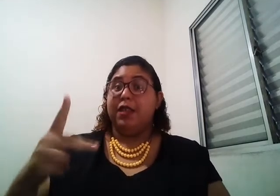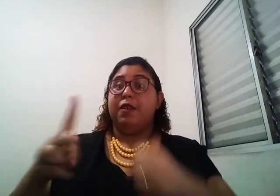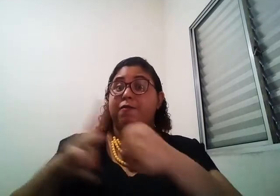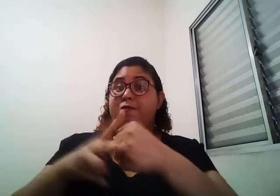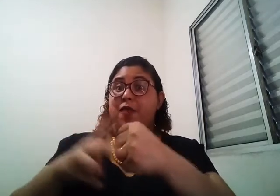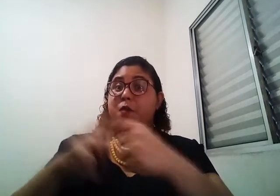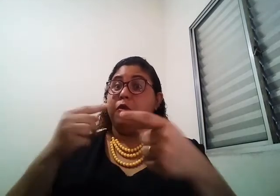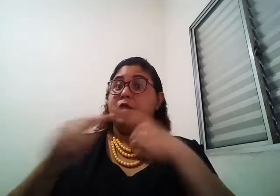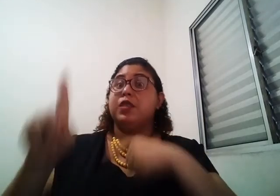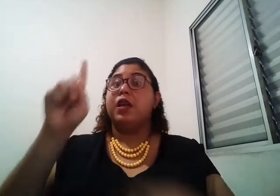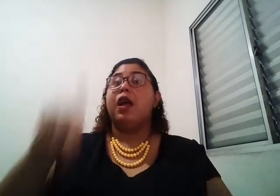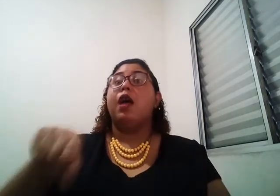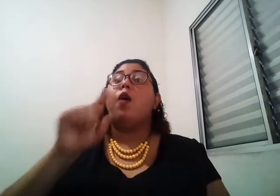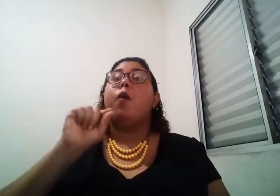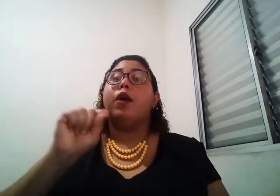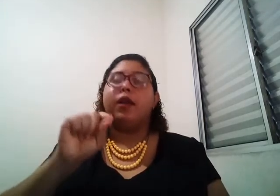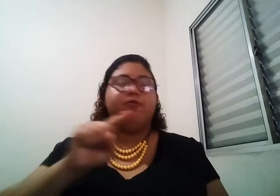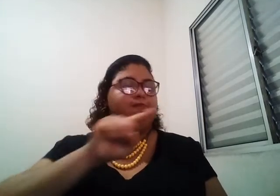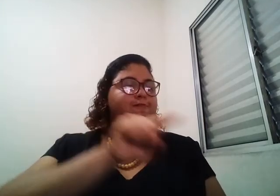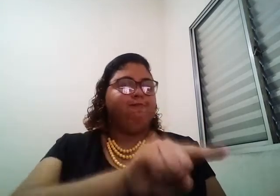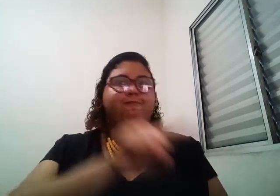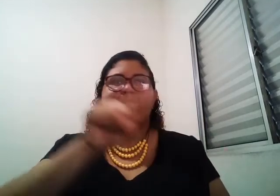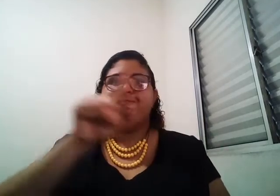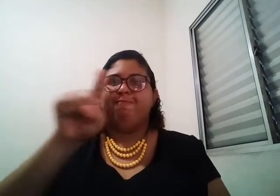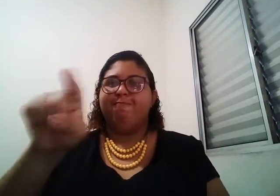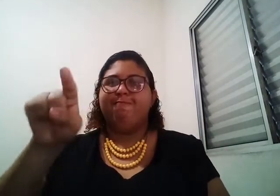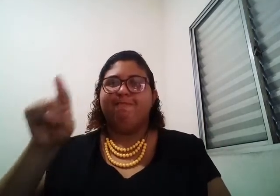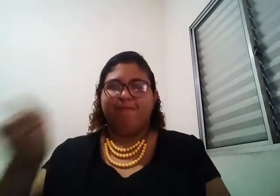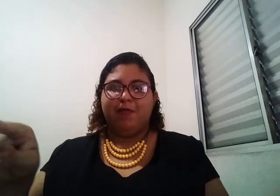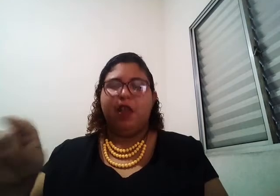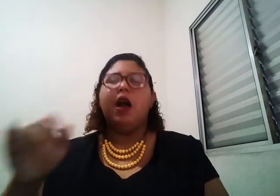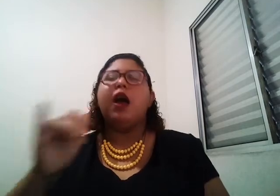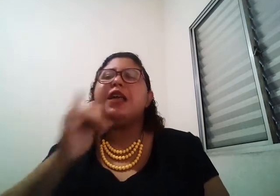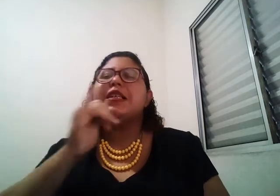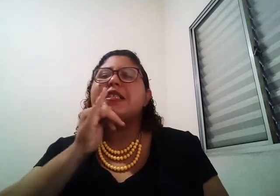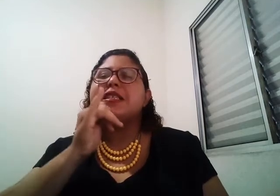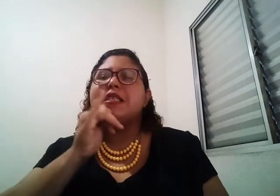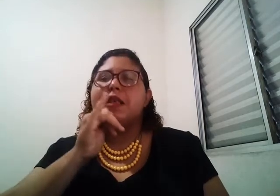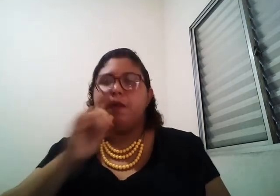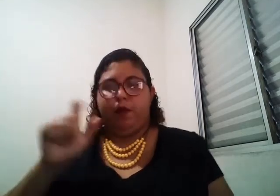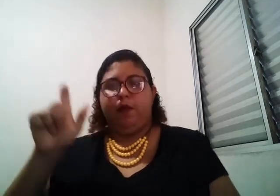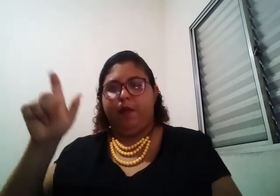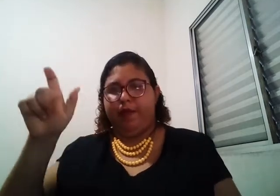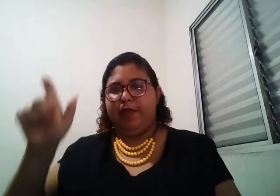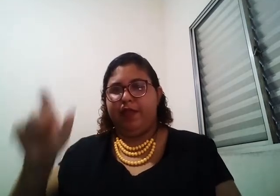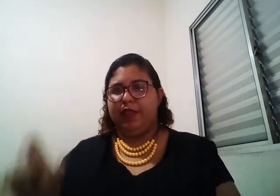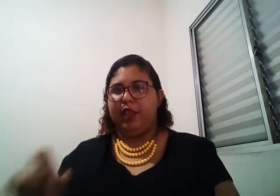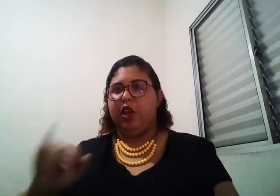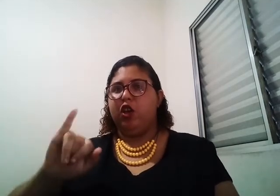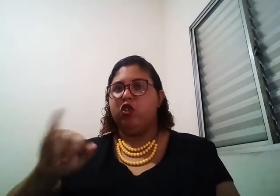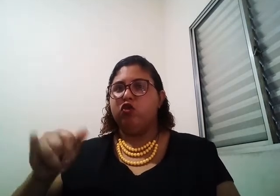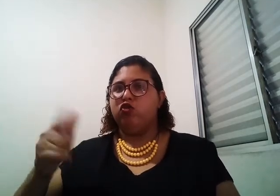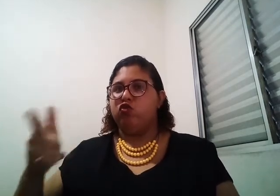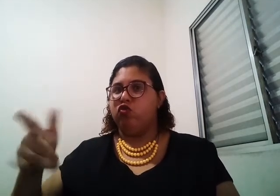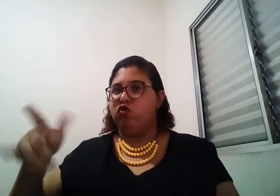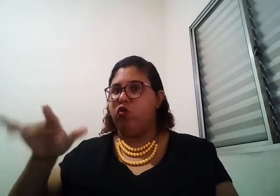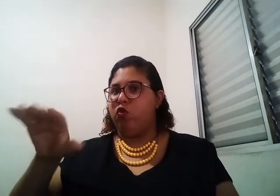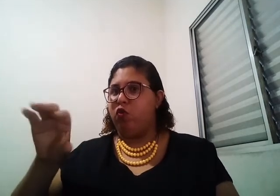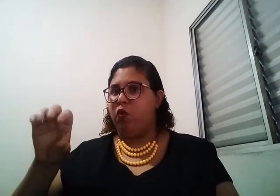a apontação, né? Para deixar claro essa informação. Pensando na ideia